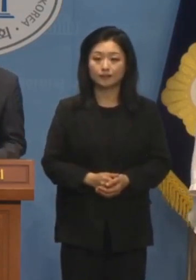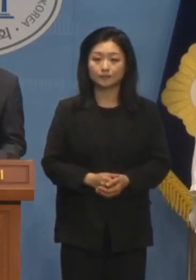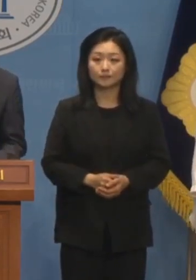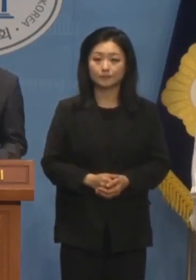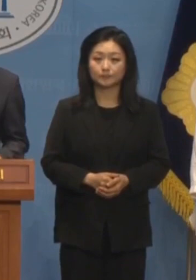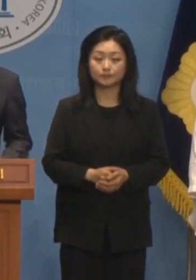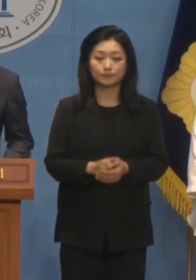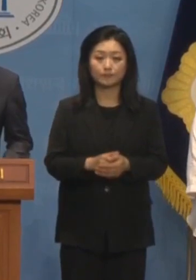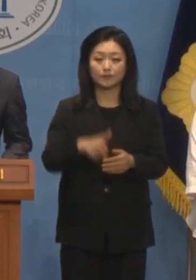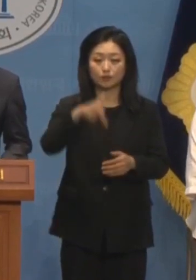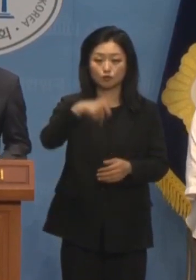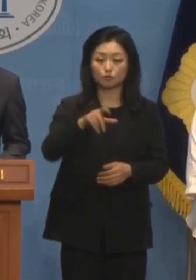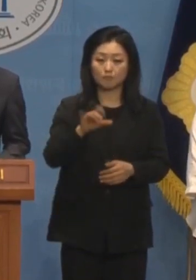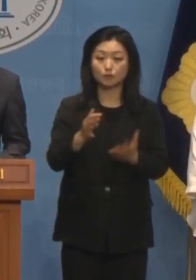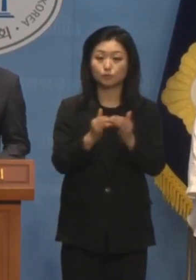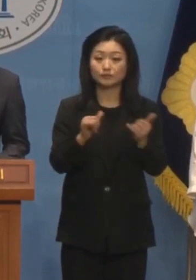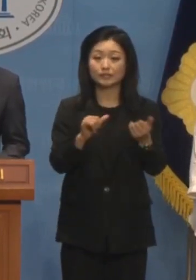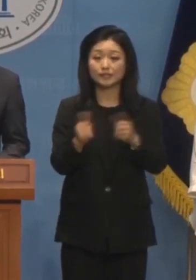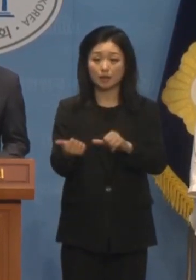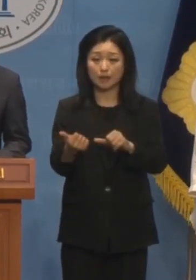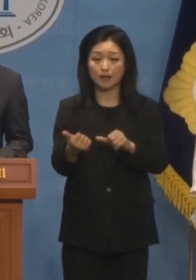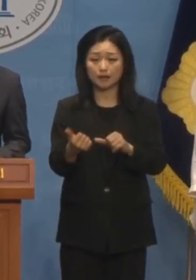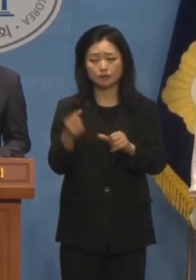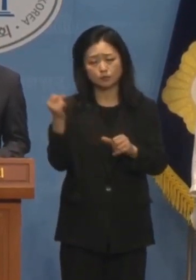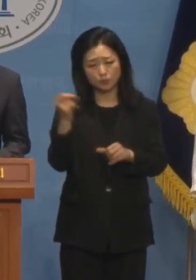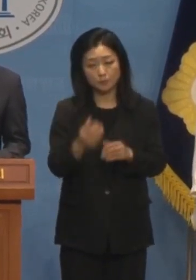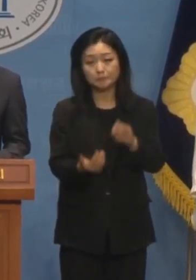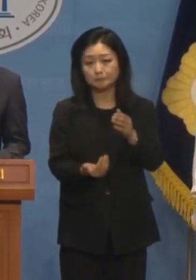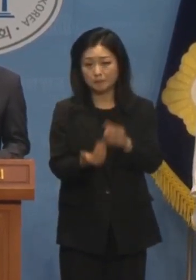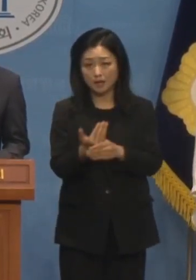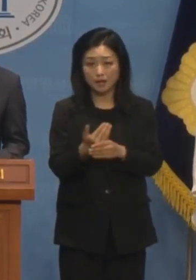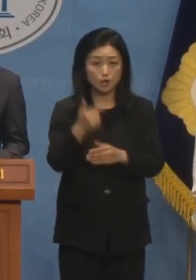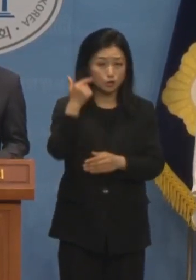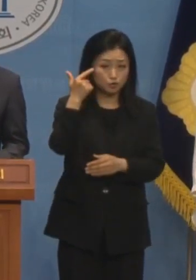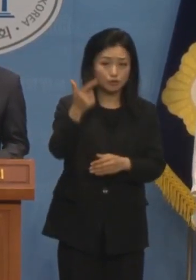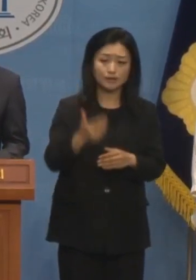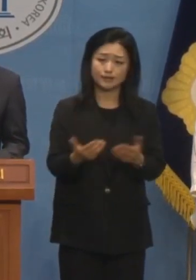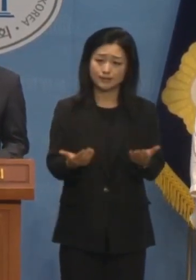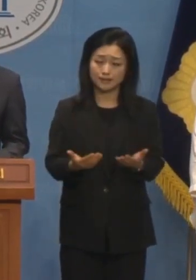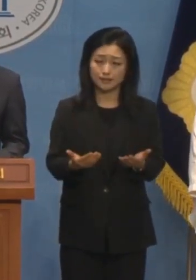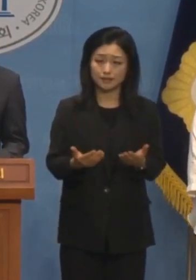쿠팡 노동자들의 사망 소식이 끊기지 않고 있습니다. 주 6일 근무에